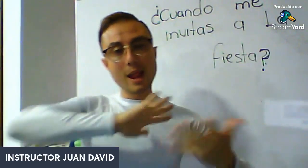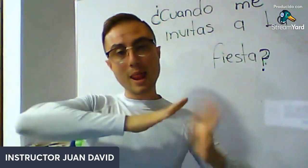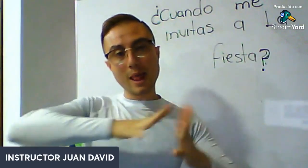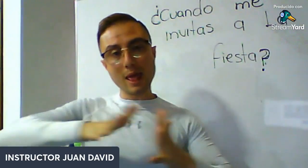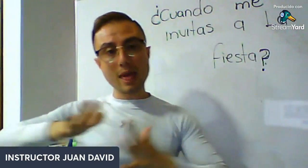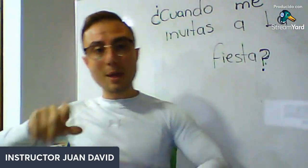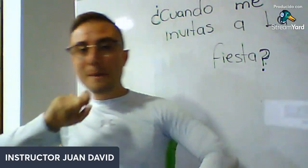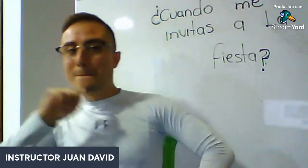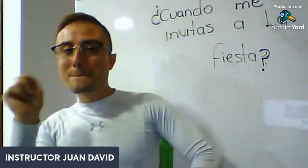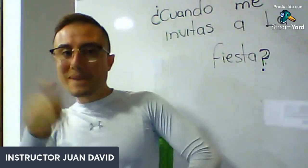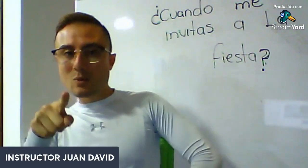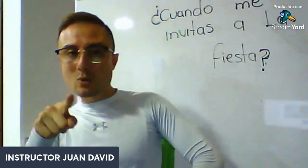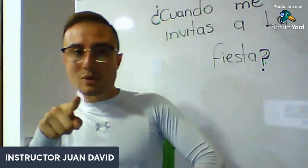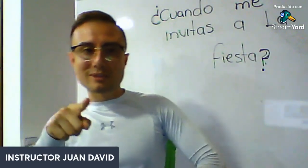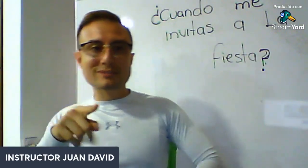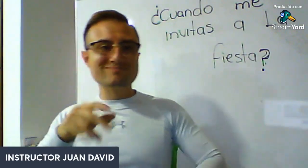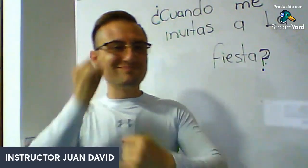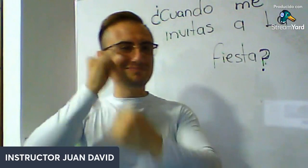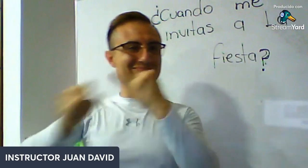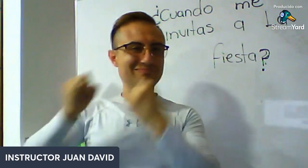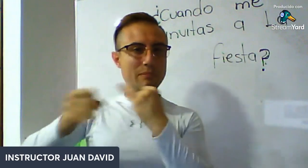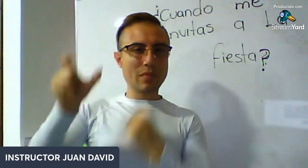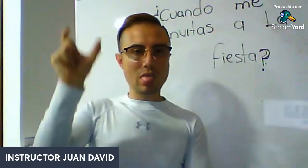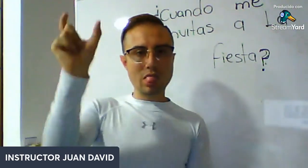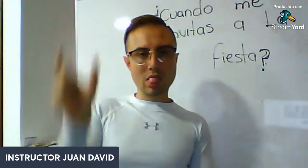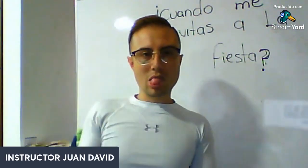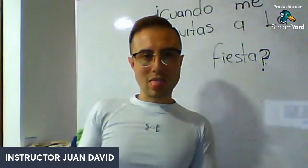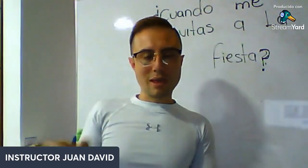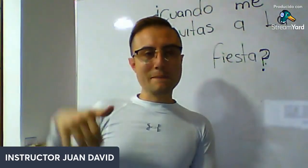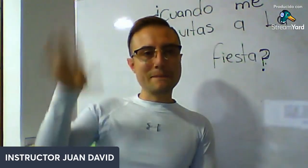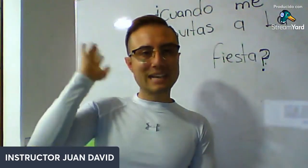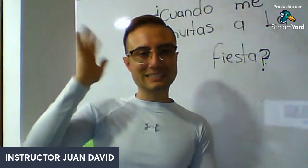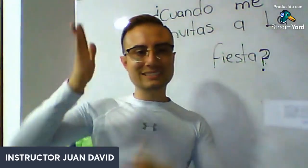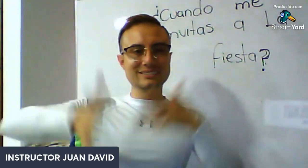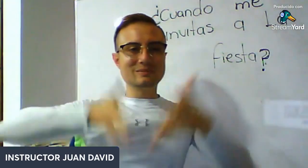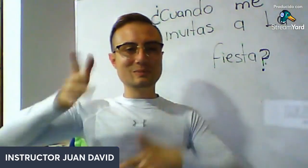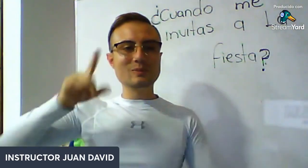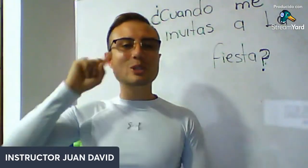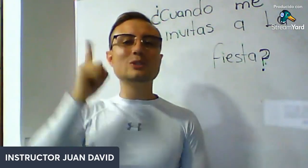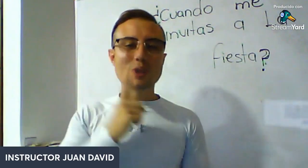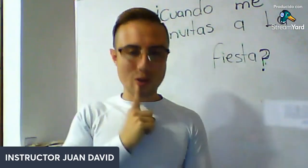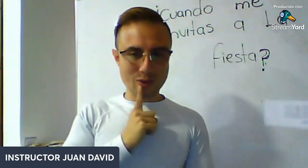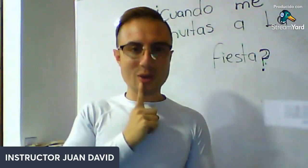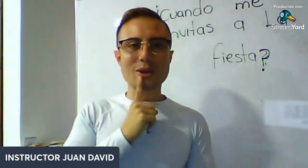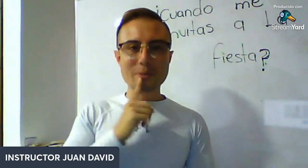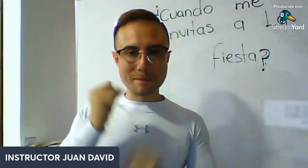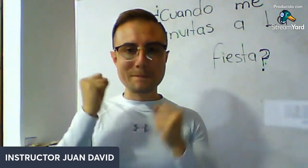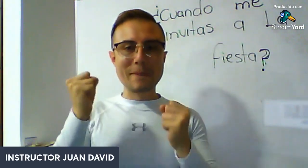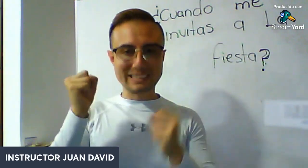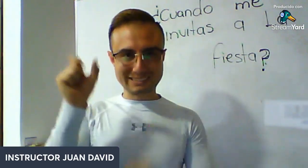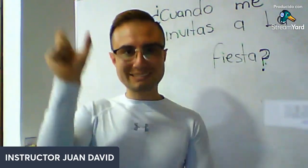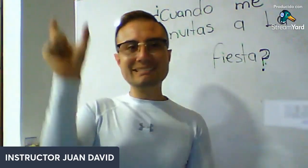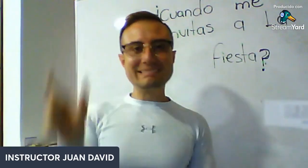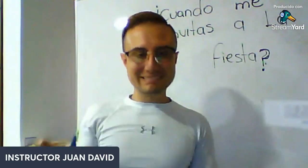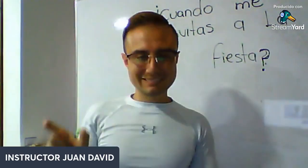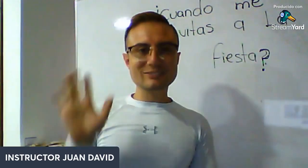discurso y al último digo cuando si la la la la la la porque la la la la la la cuando sí